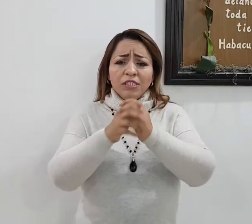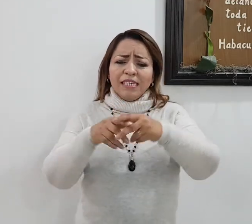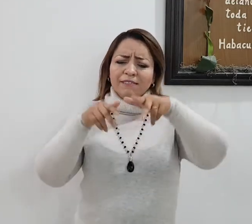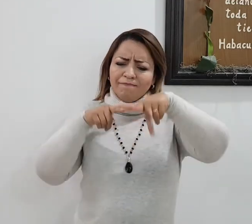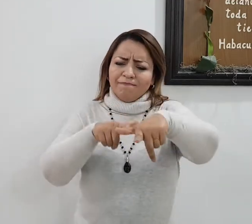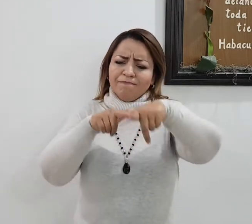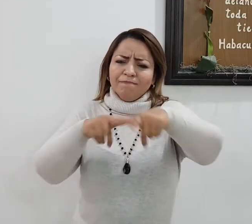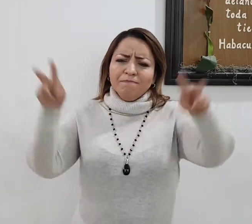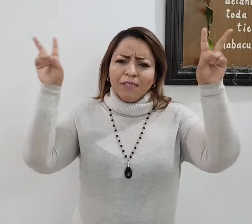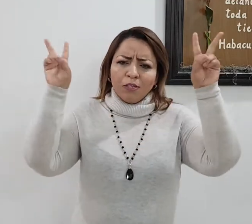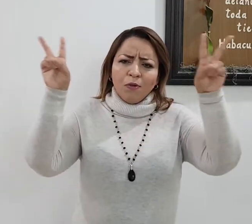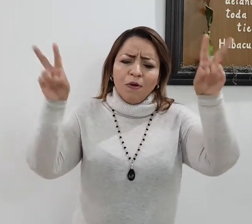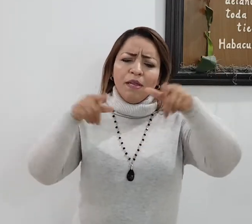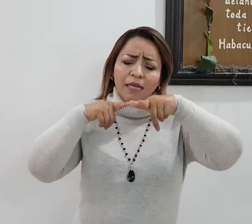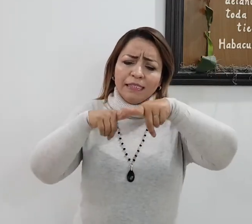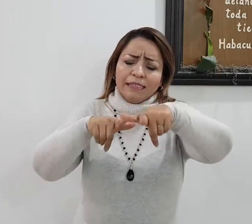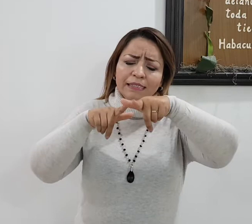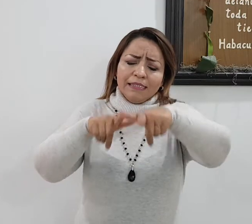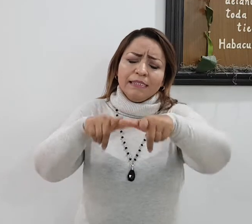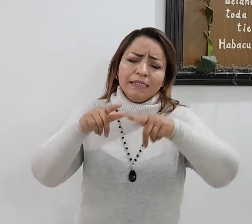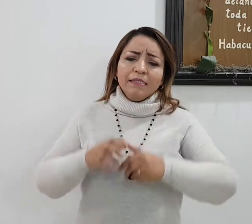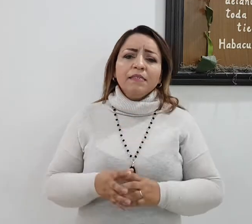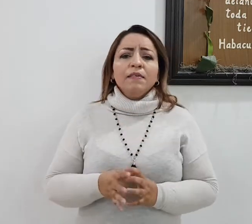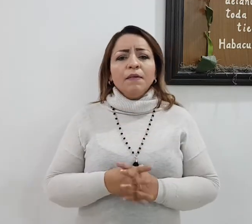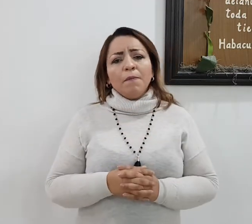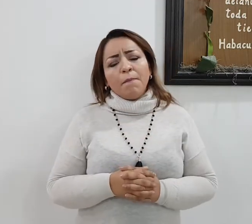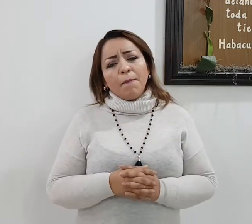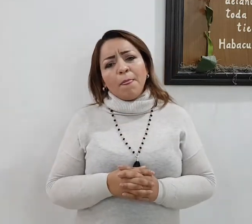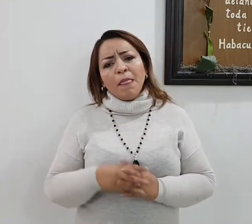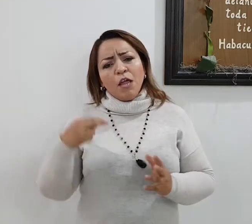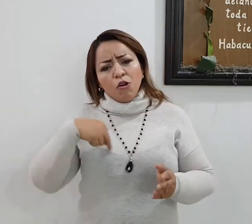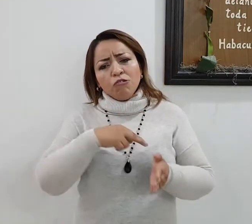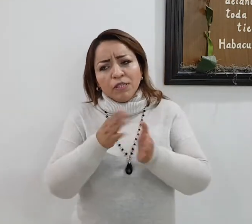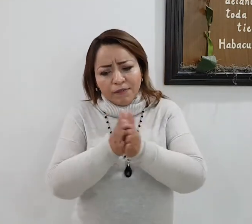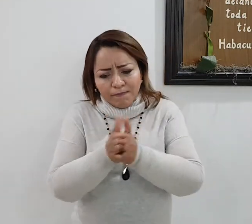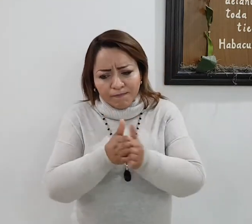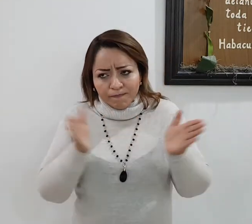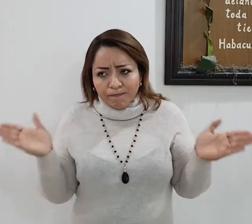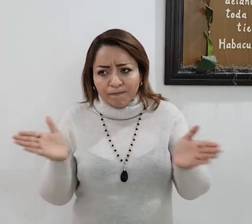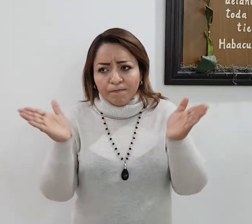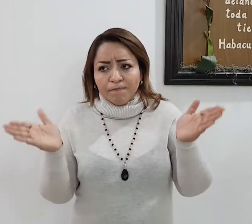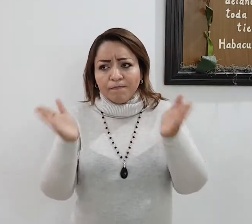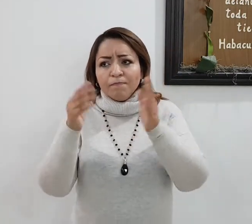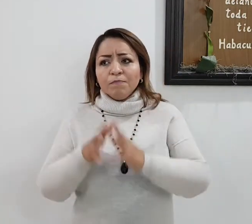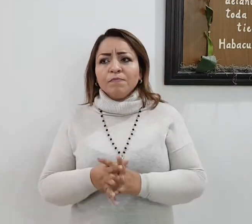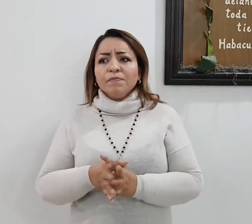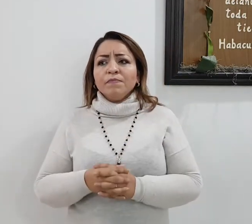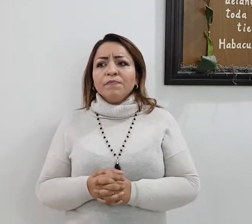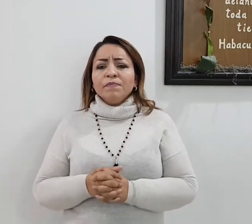Nos alienta. Yo le iba a preguntar, pero ¿para qué le pregunto? Yo sé que sí. ¿Ha pasado usted por